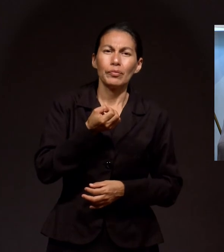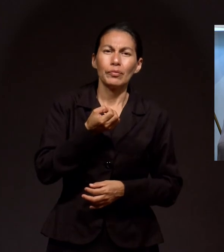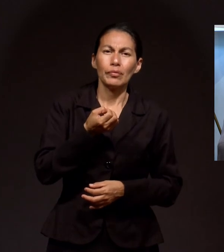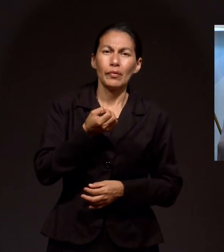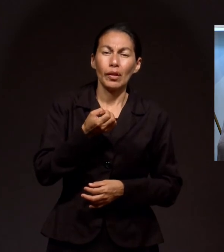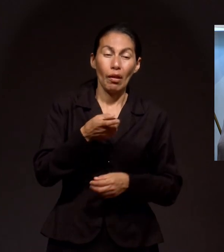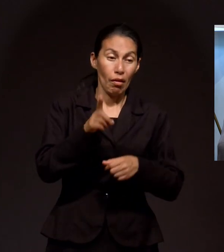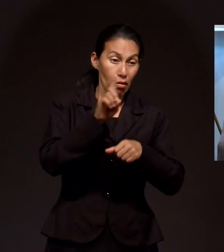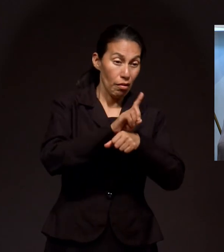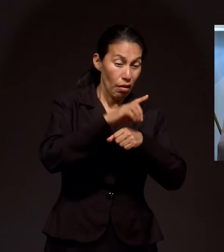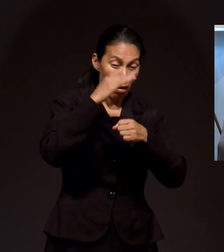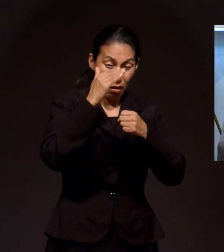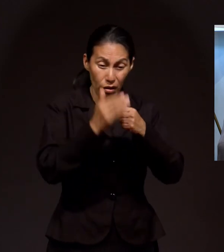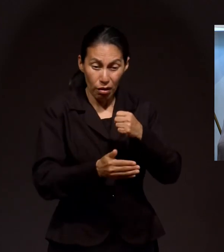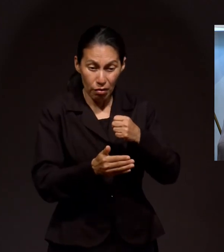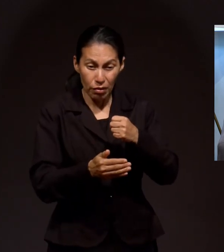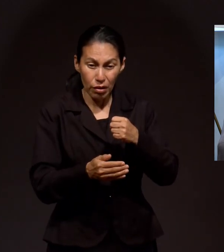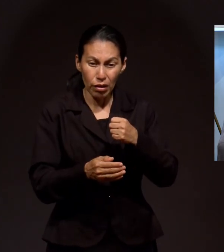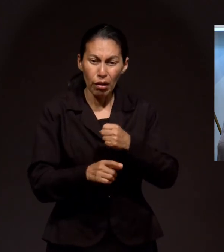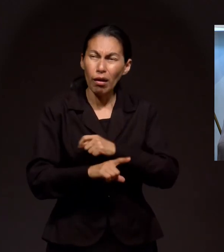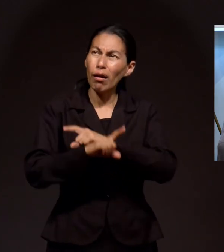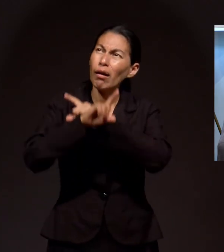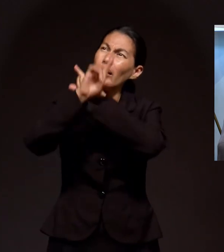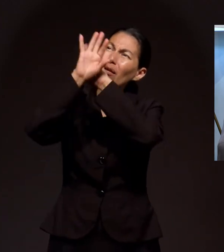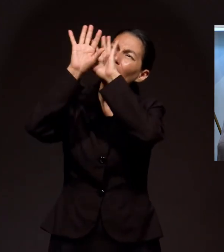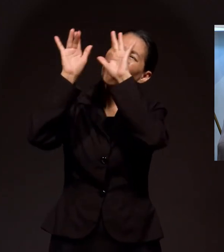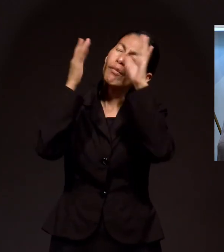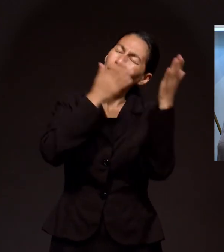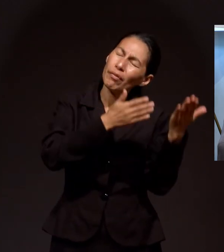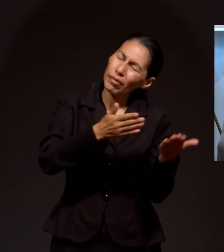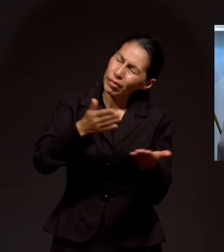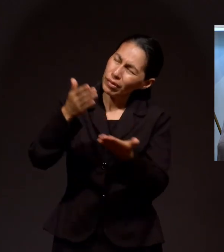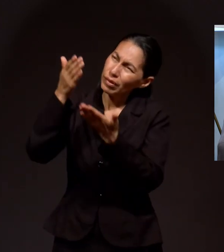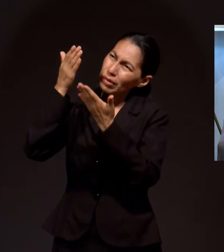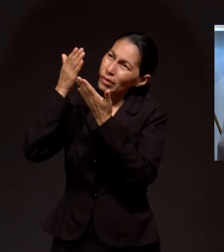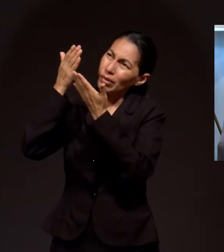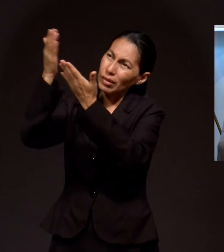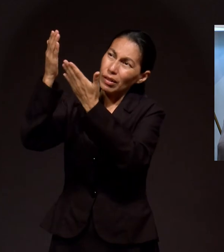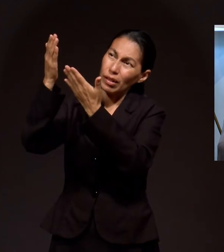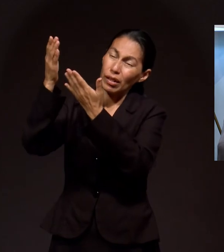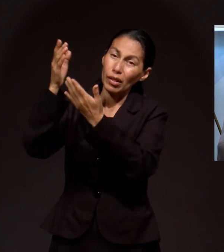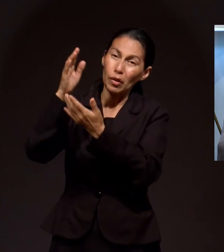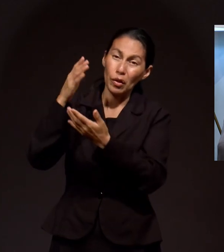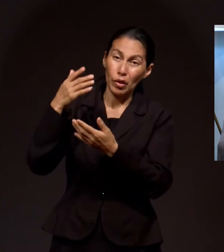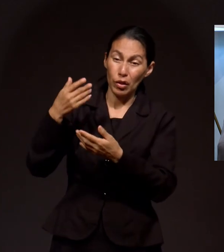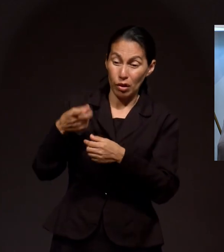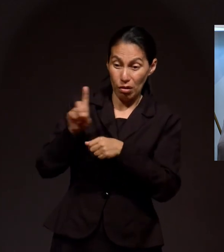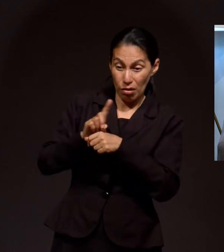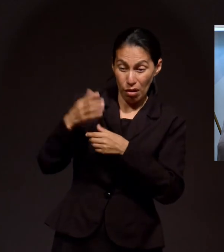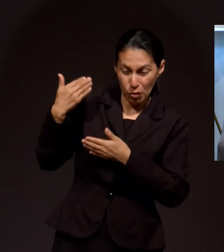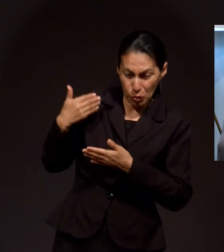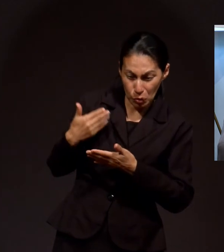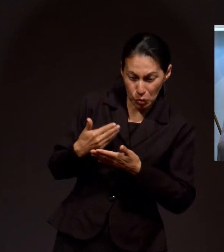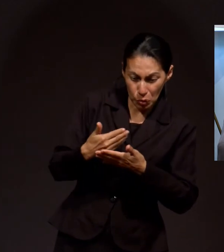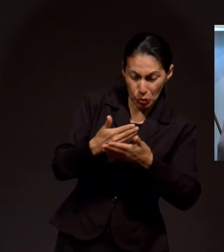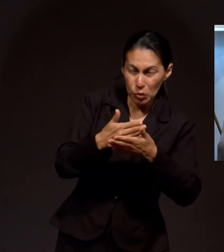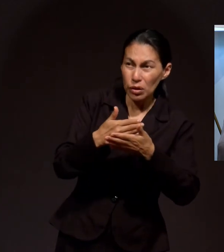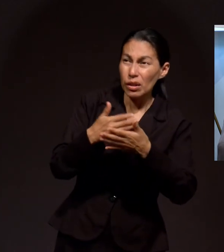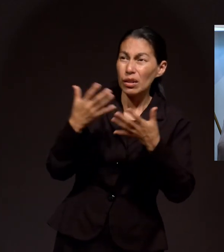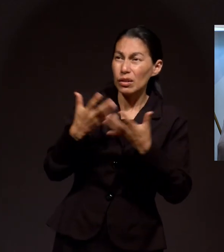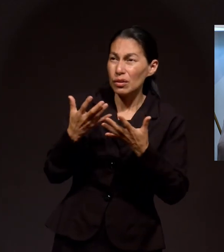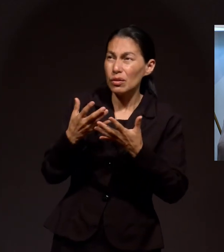Al final del día dale gloria por todo lo que Dios hizo por ti. Sí, céntrate en Él,